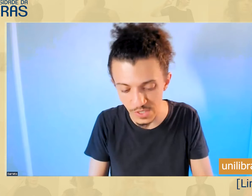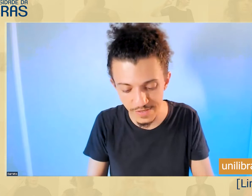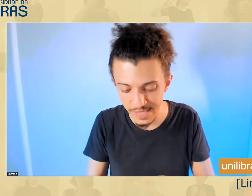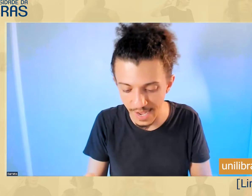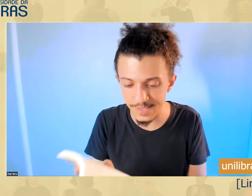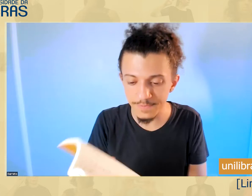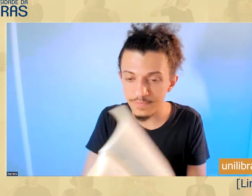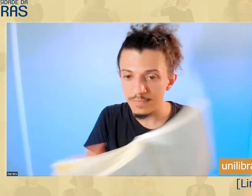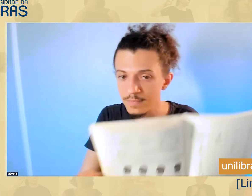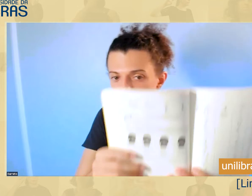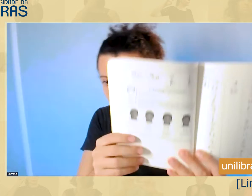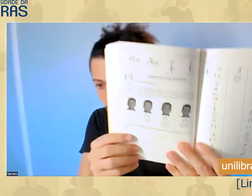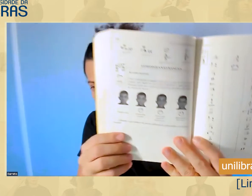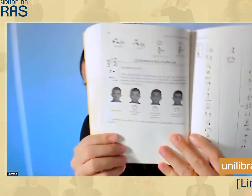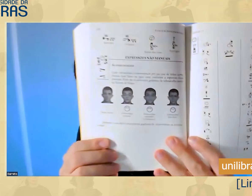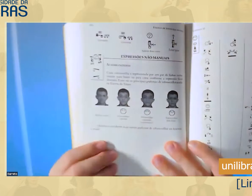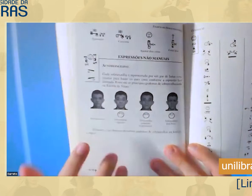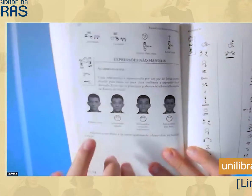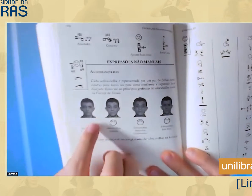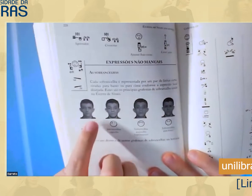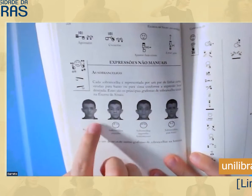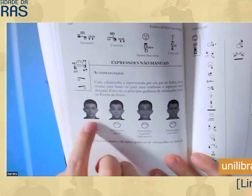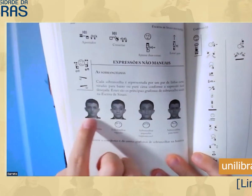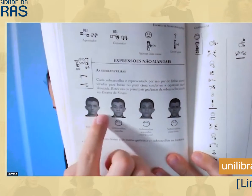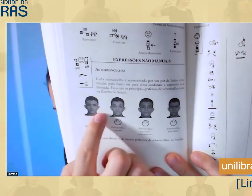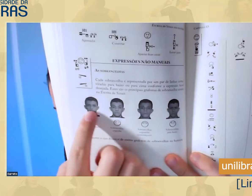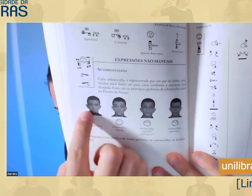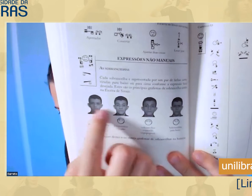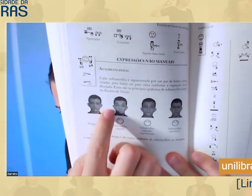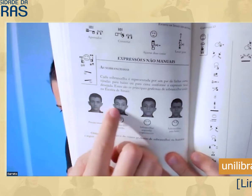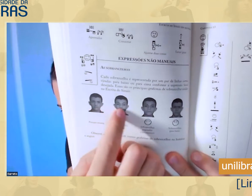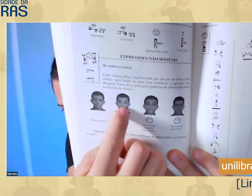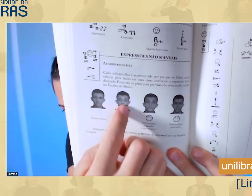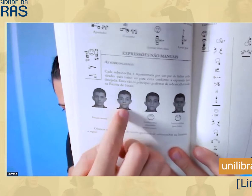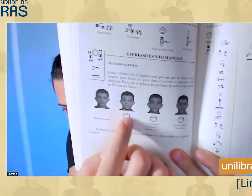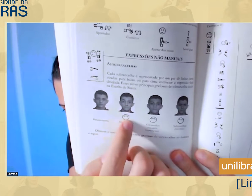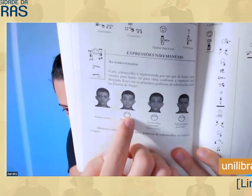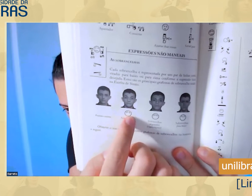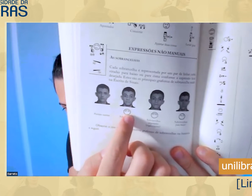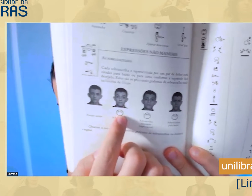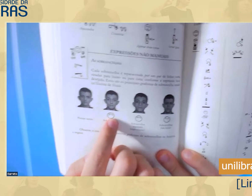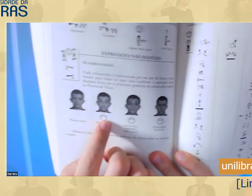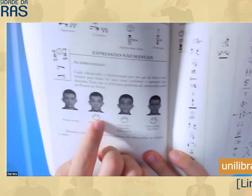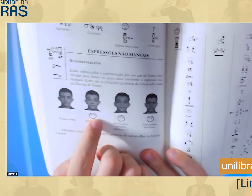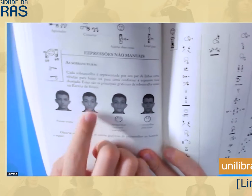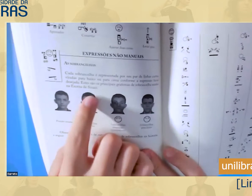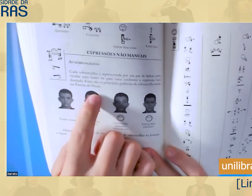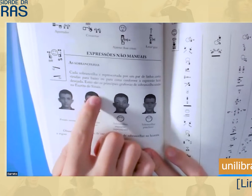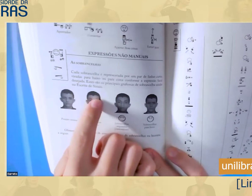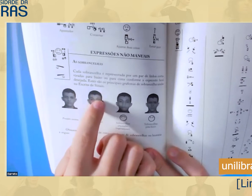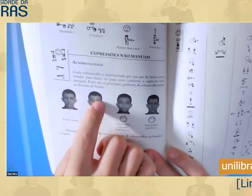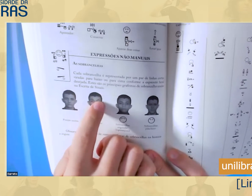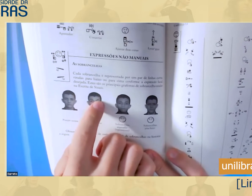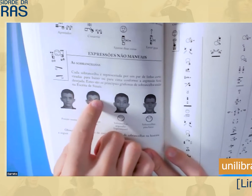as expressões faciais. E isso aqui é muito importante para a comunicação. Aqui, ó,